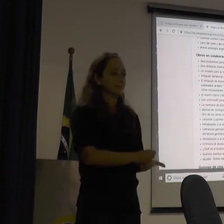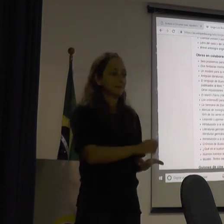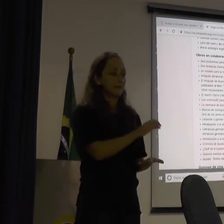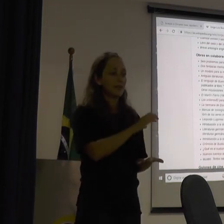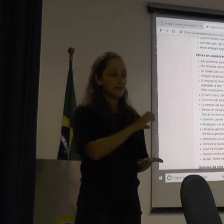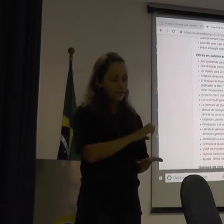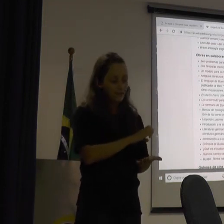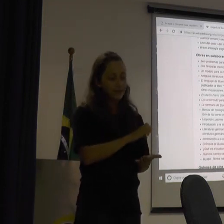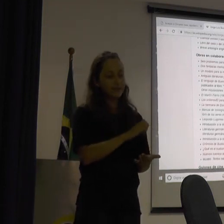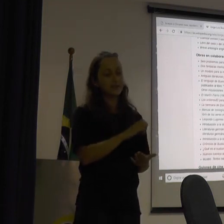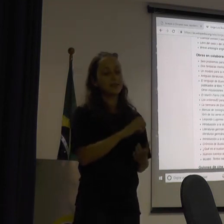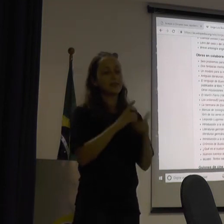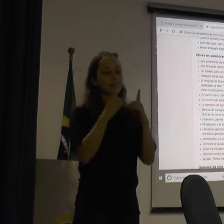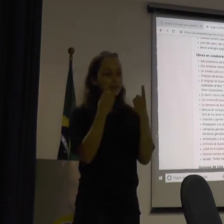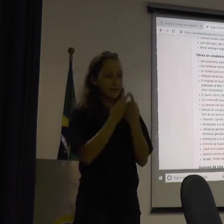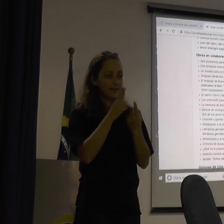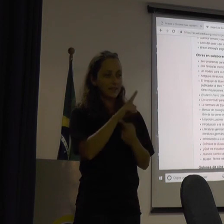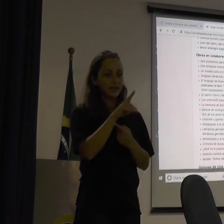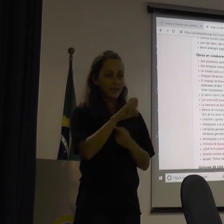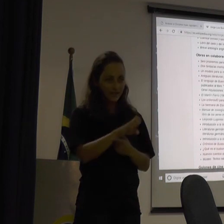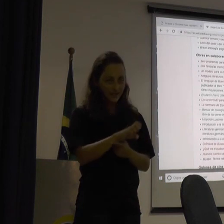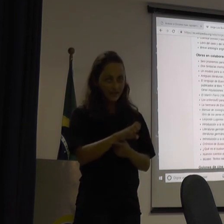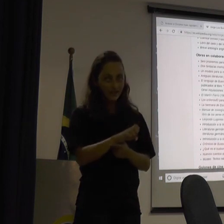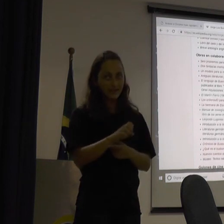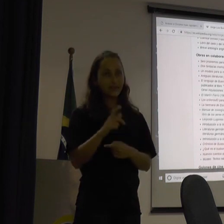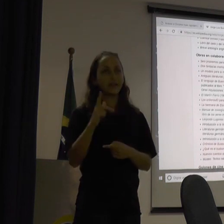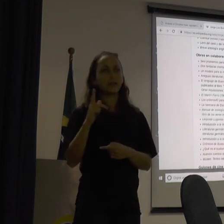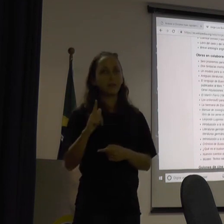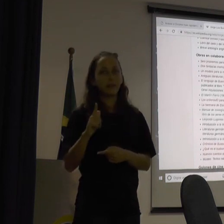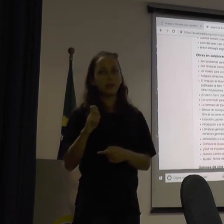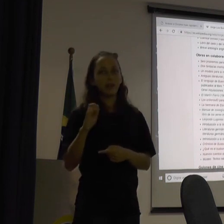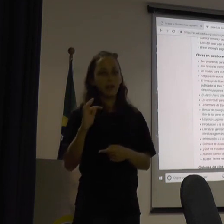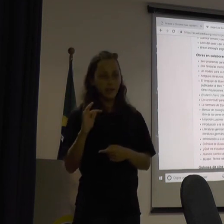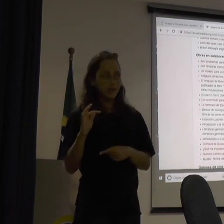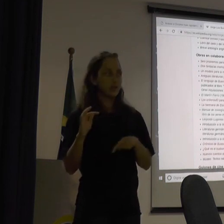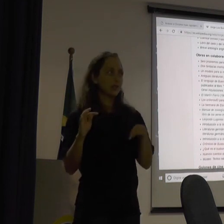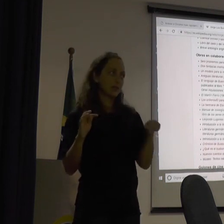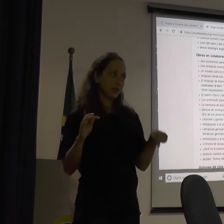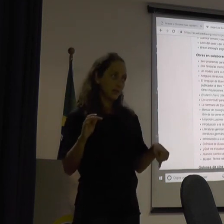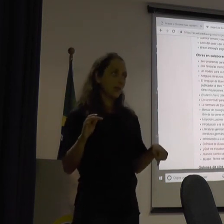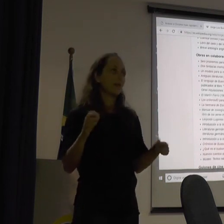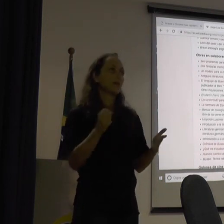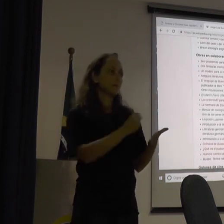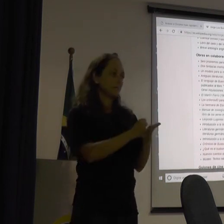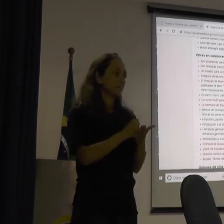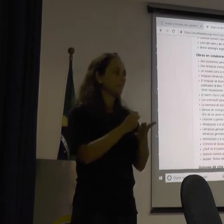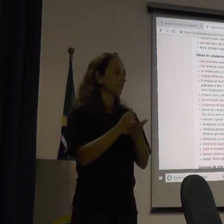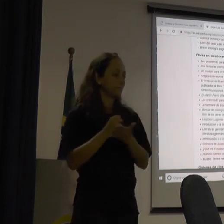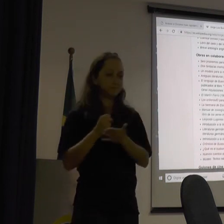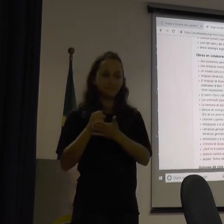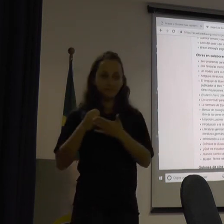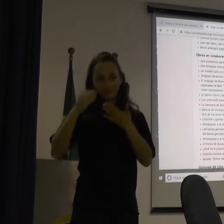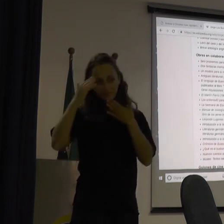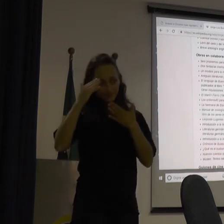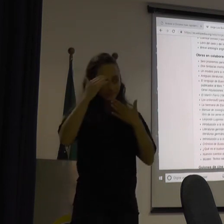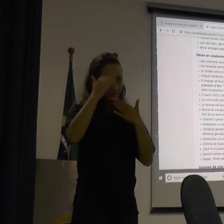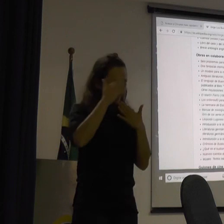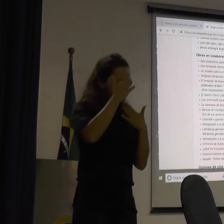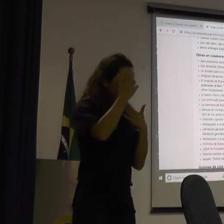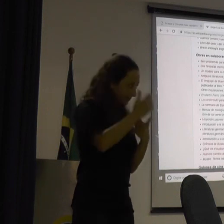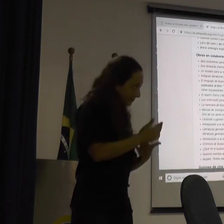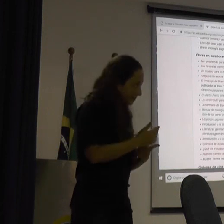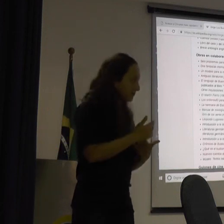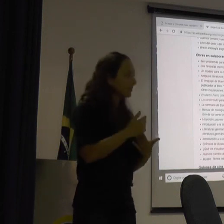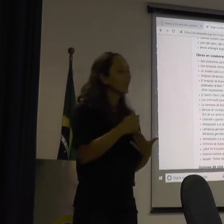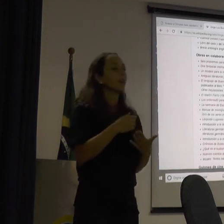do DLLE, particularmente da PGET também, o apoio sempre da PGET, inclusive lembrando, né, na apresentação esqueci